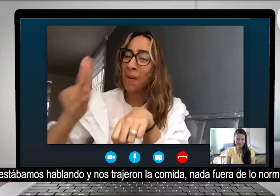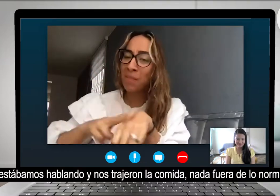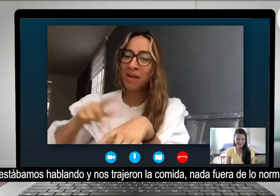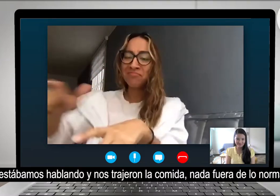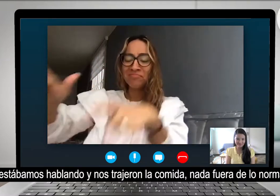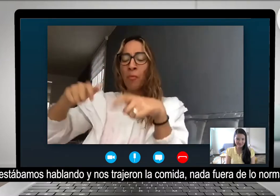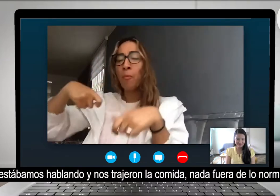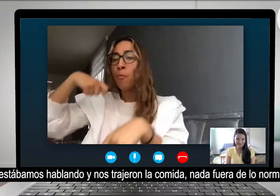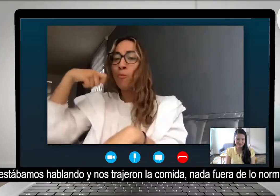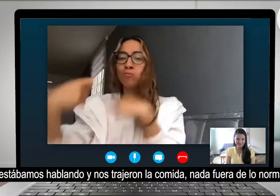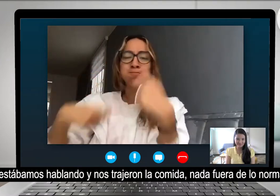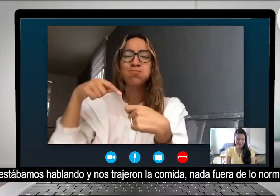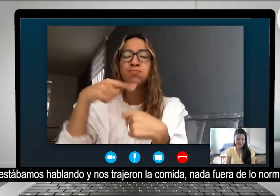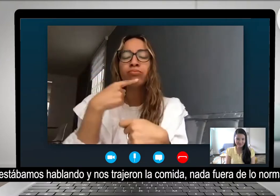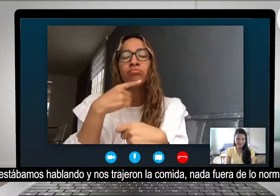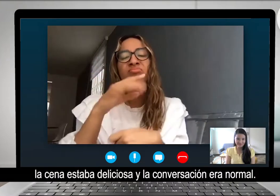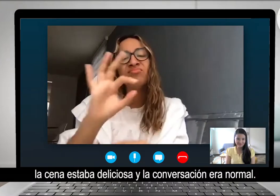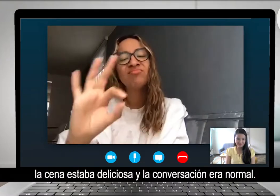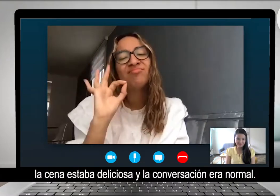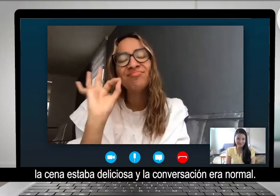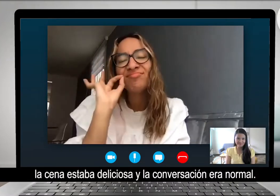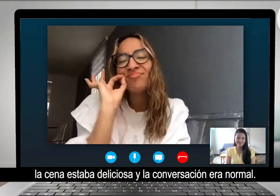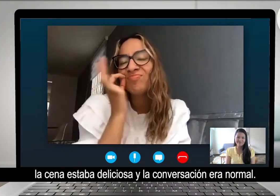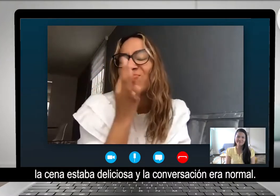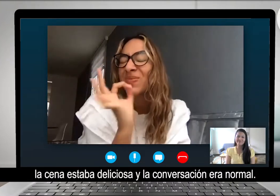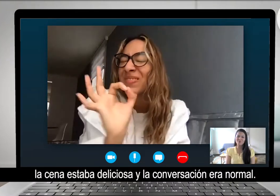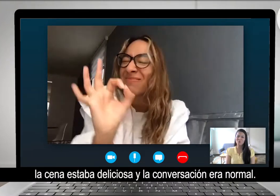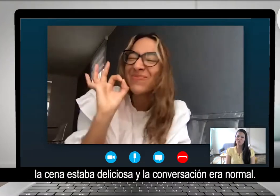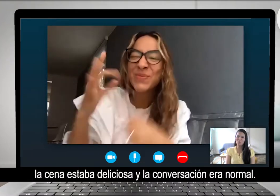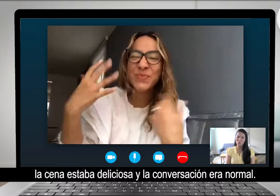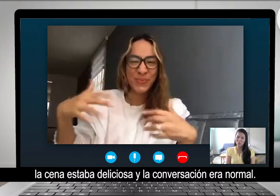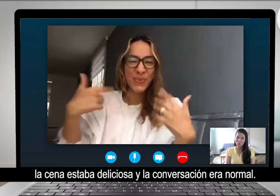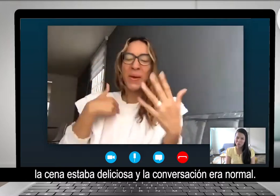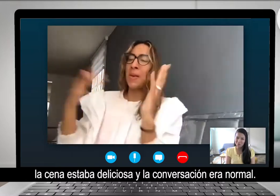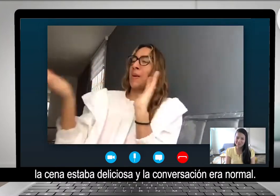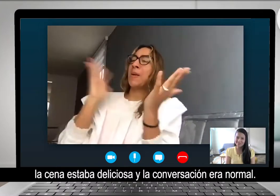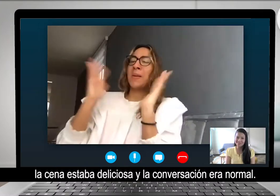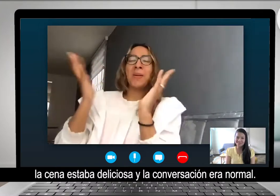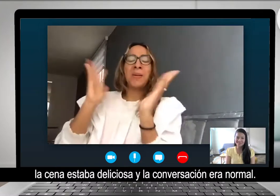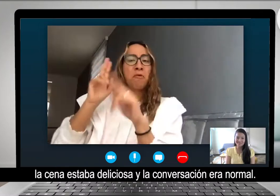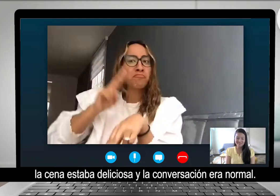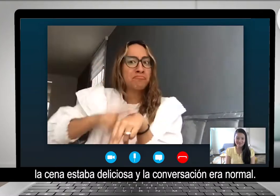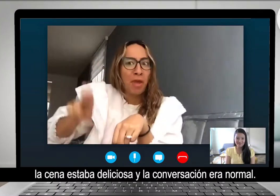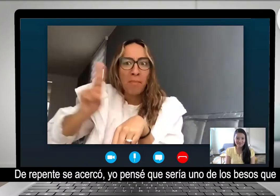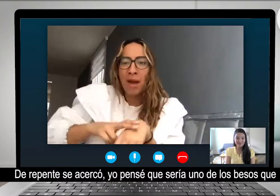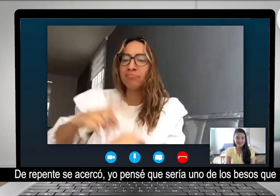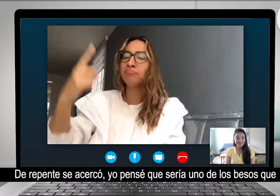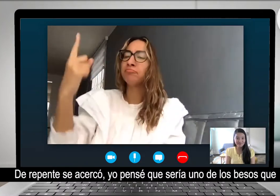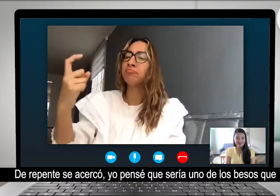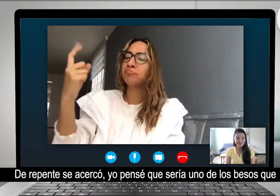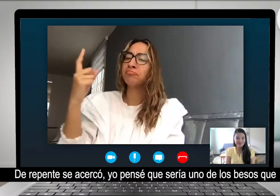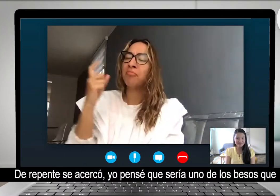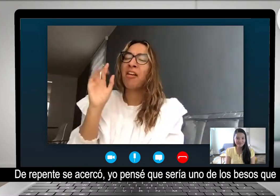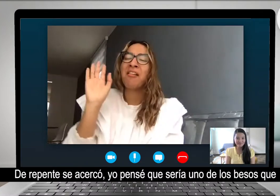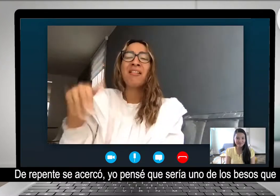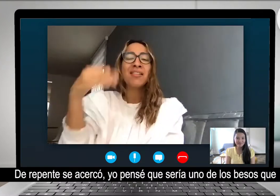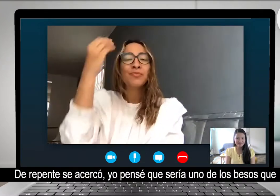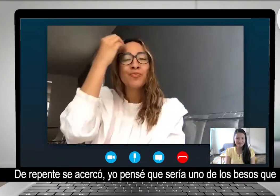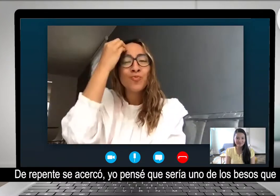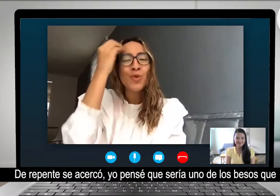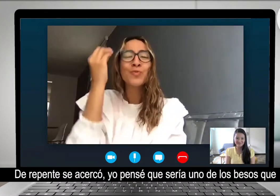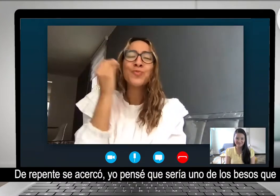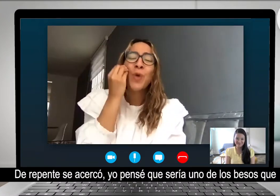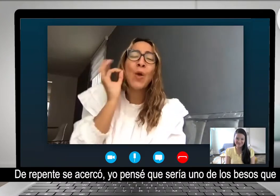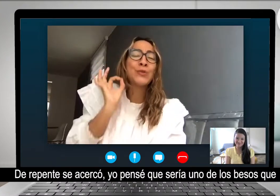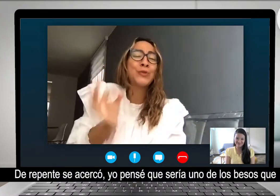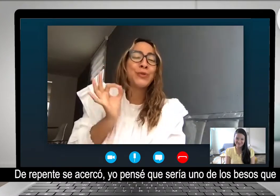comida. Nada fuera de lo normal. La cena estaba deliciosa y la conversación era normal. De repente se acercó.